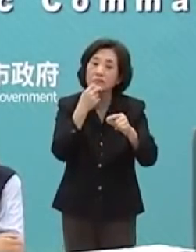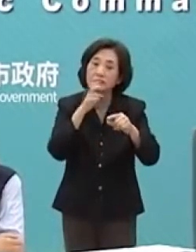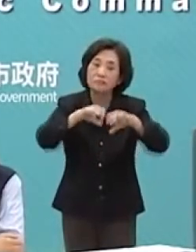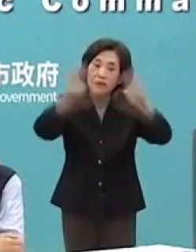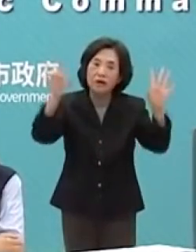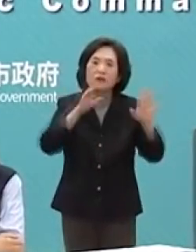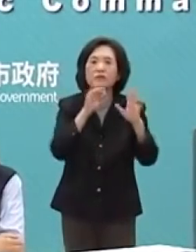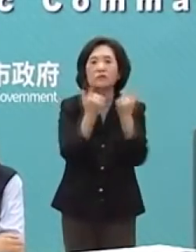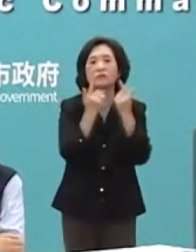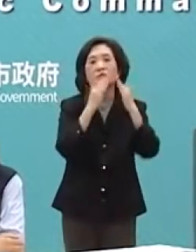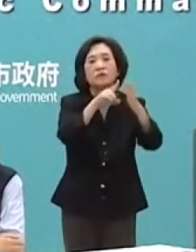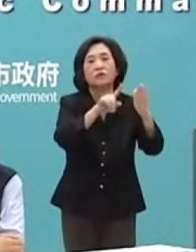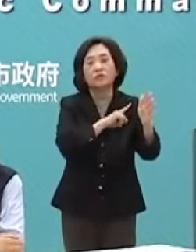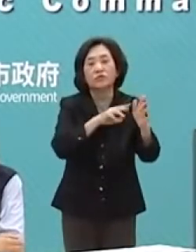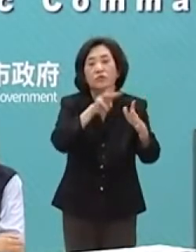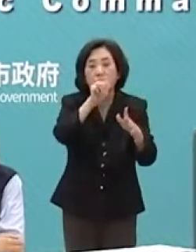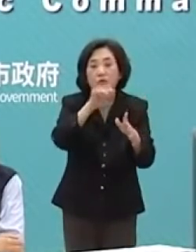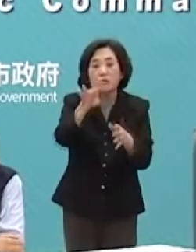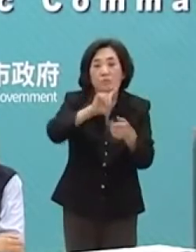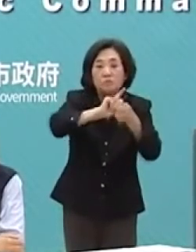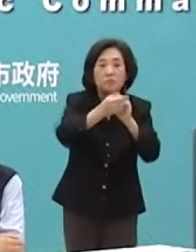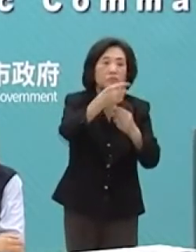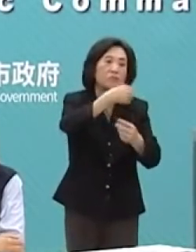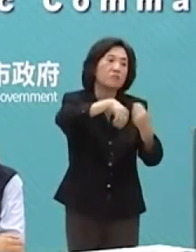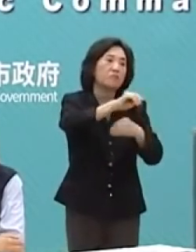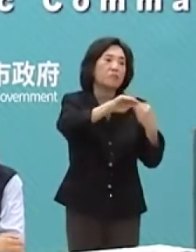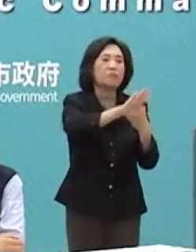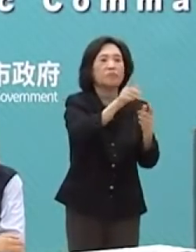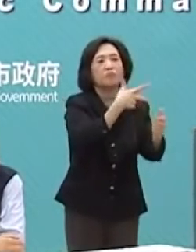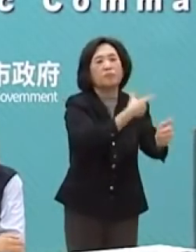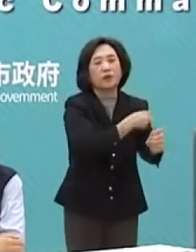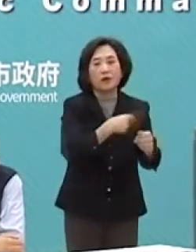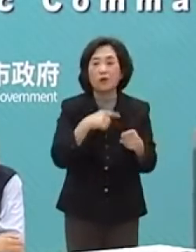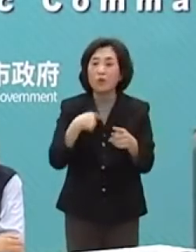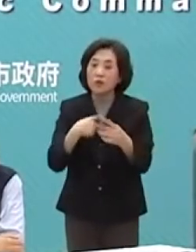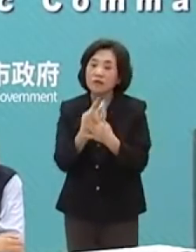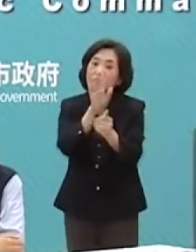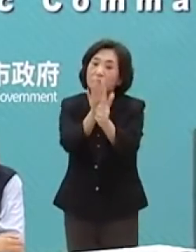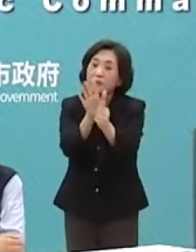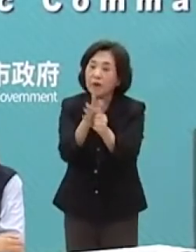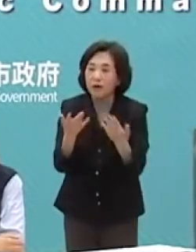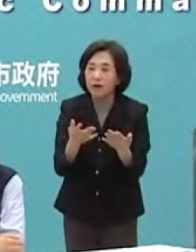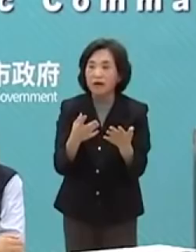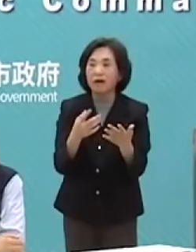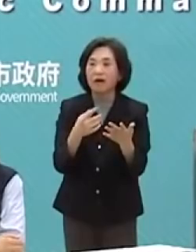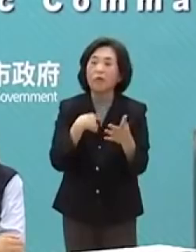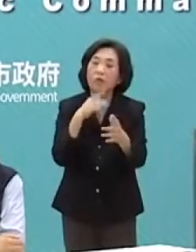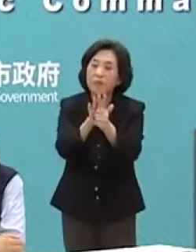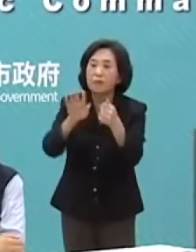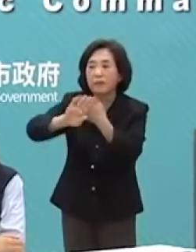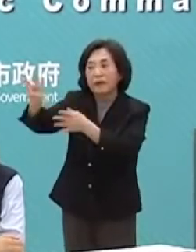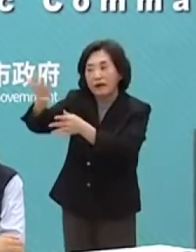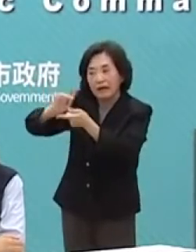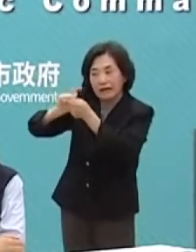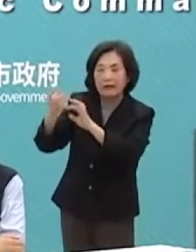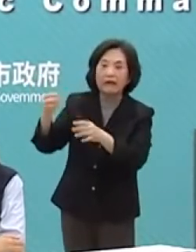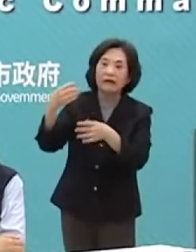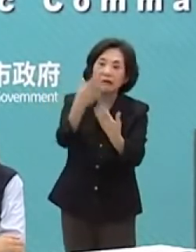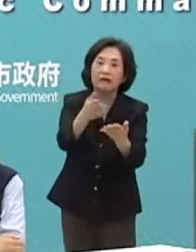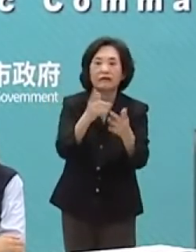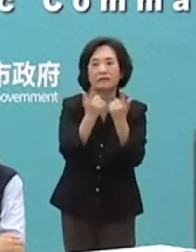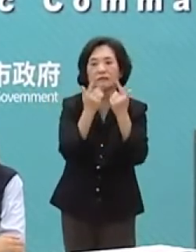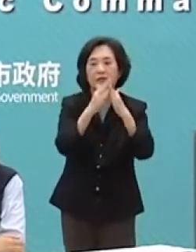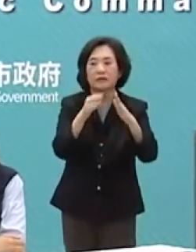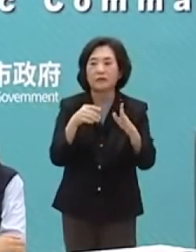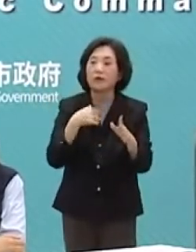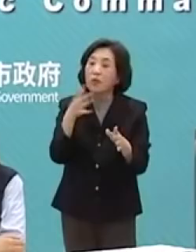说这是因为北市自己把莫德纳调去运用在别的地方，他们只是协助来跟外县市调，想请问一下北市是